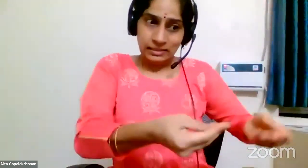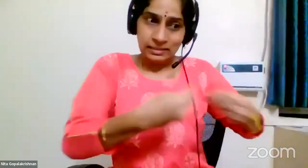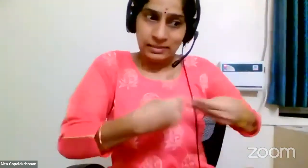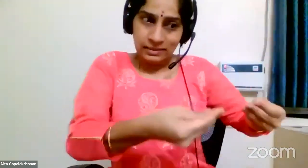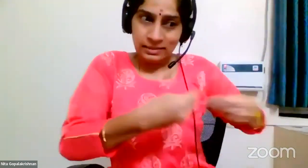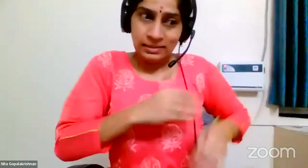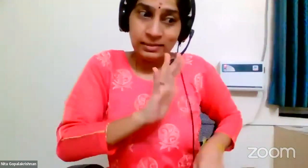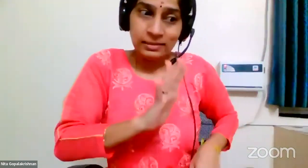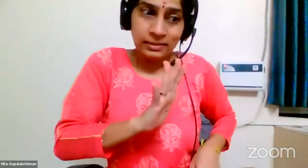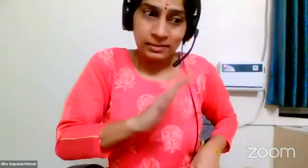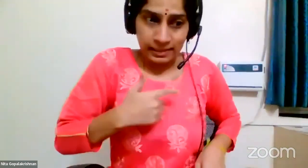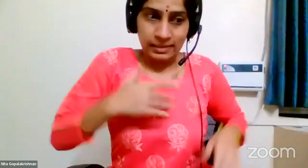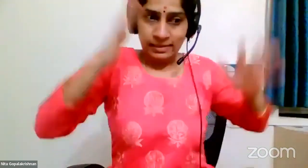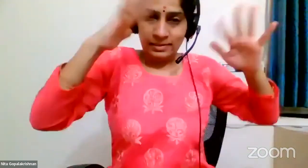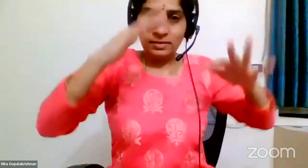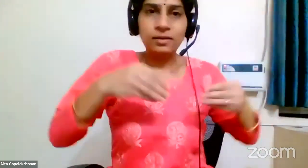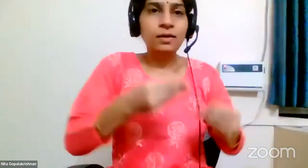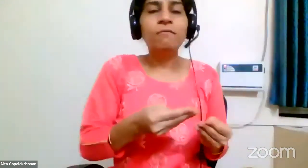है।